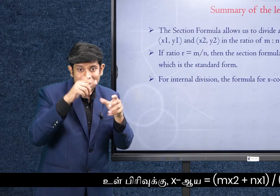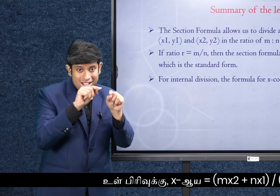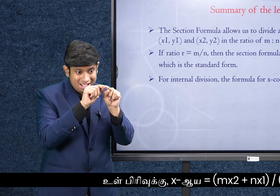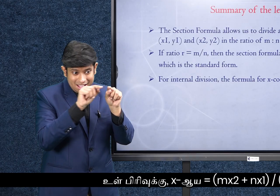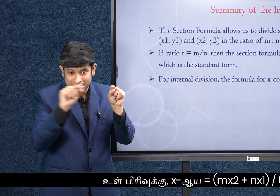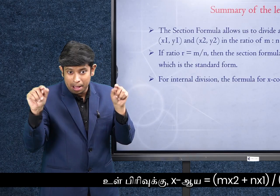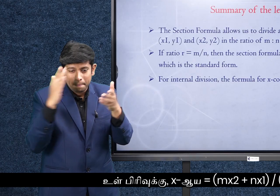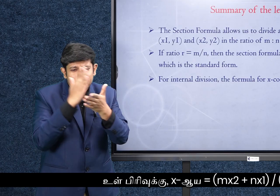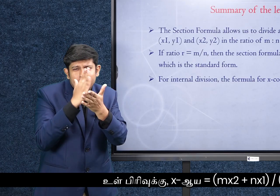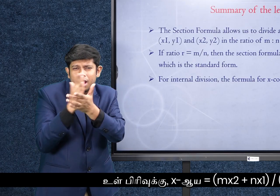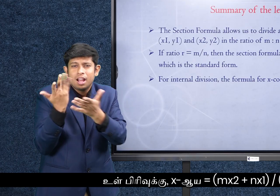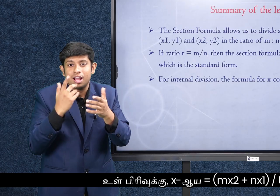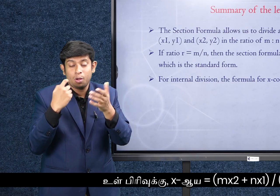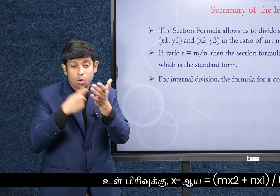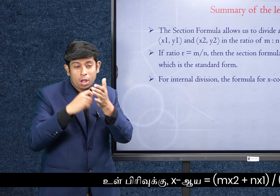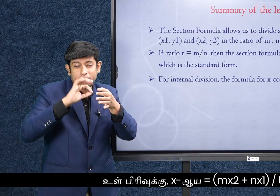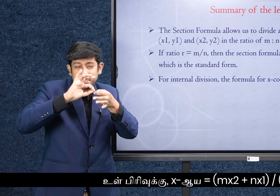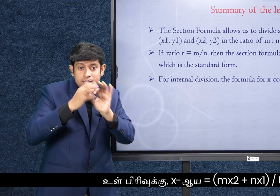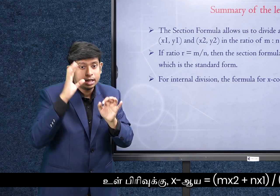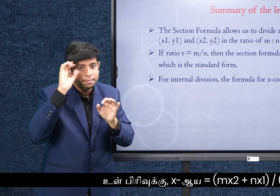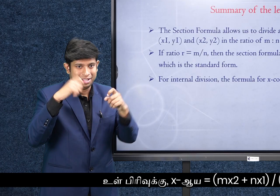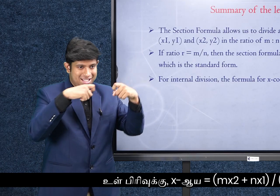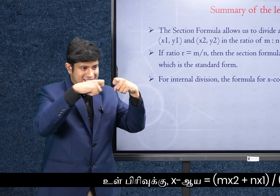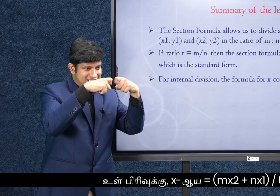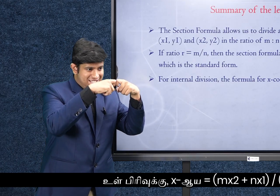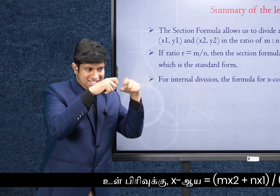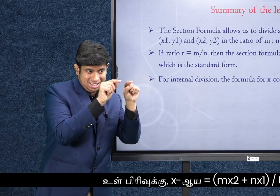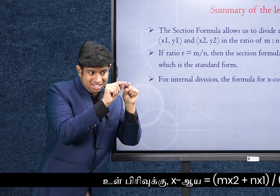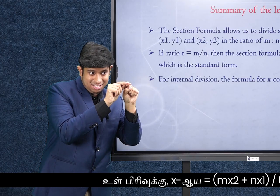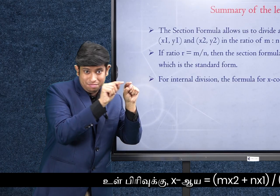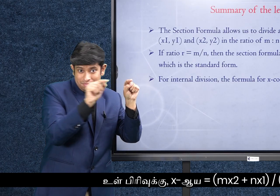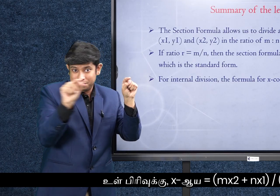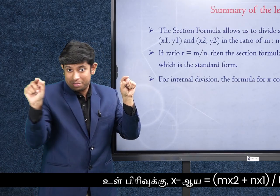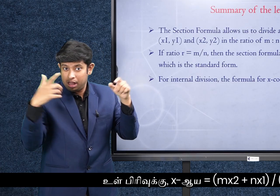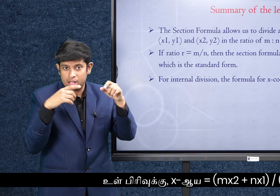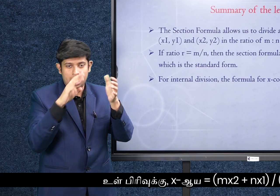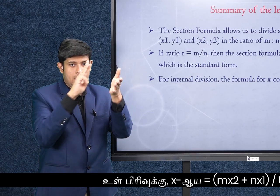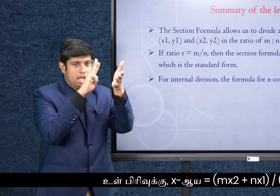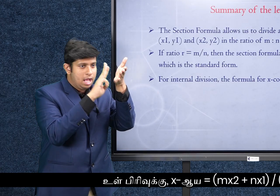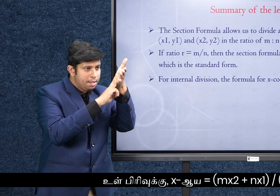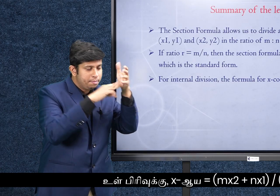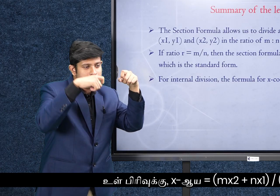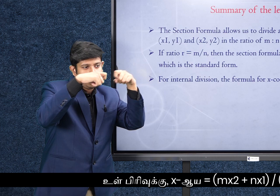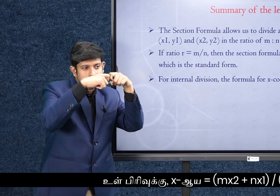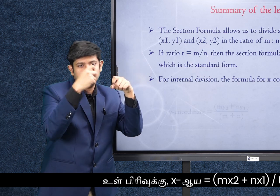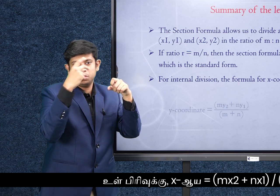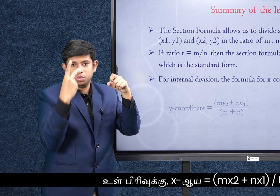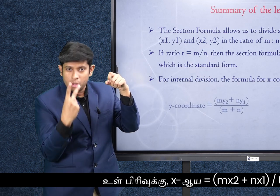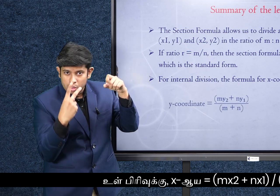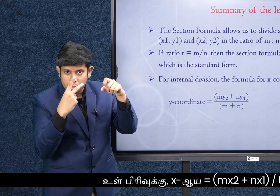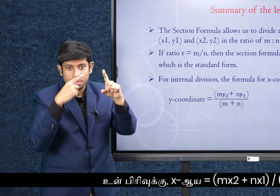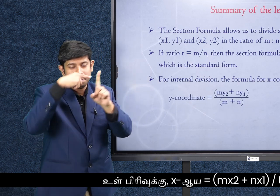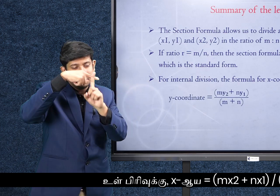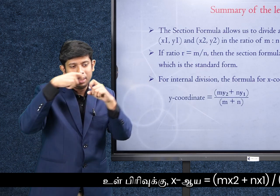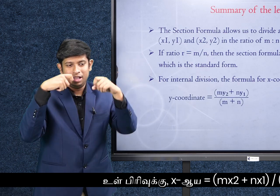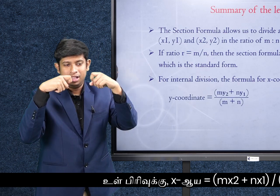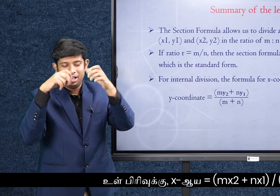உள்பிரிவுக்கு எக்ஸ் ஆய ஈடு அடைப்புக்குறிக்குள் எம் எக்ஸ் கீழிலக்க 2 கூட்டல்